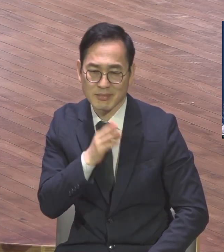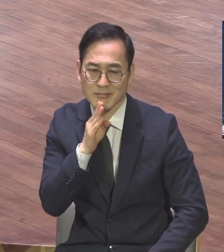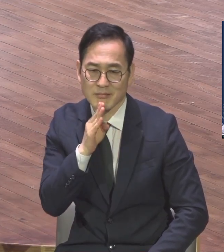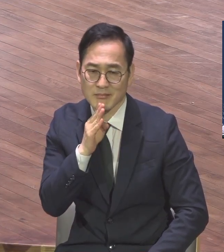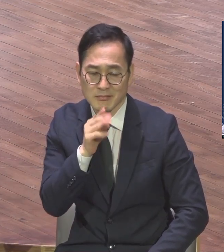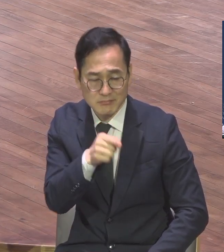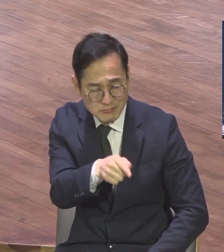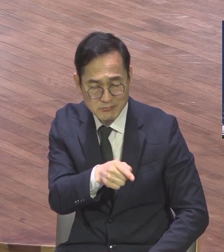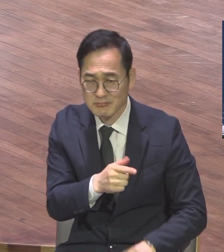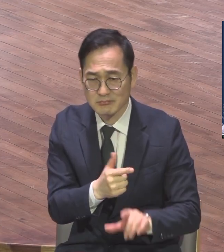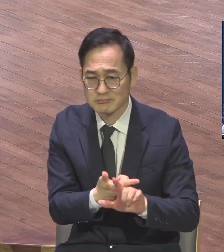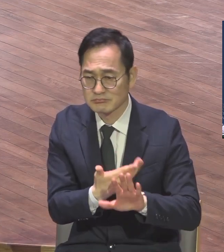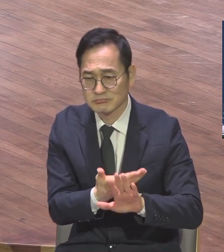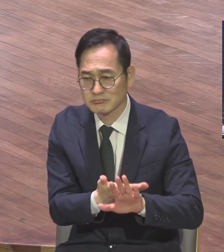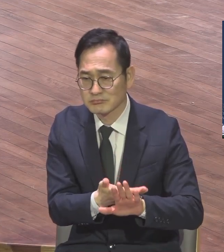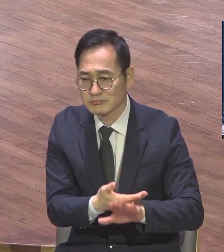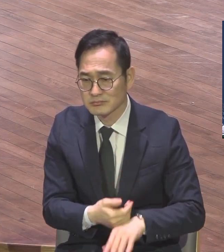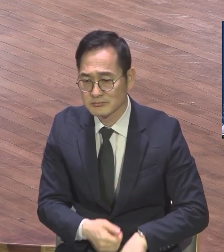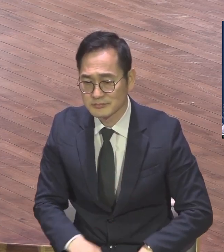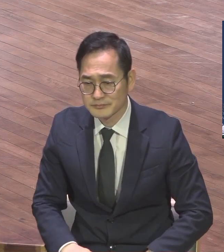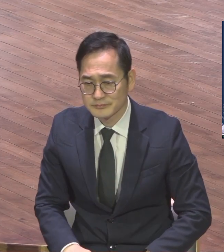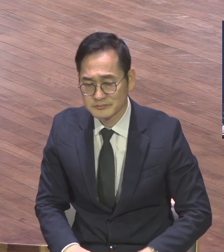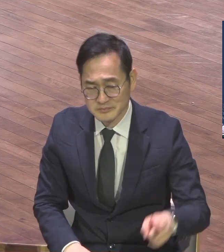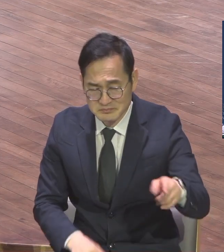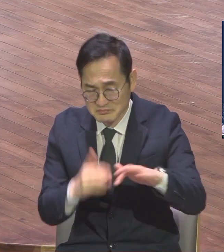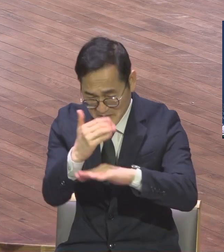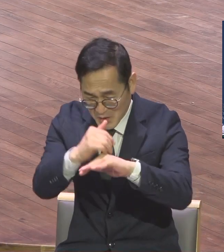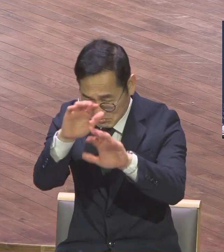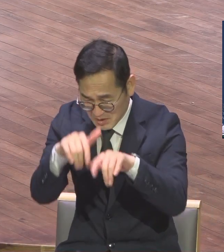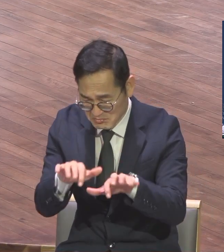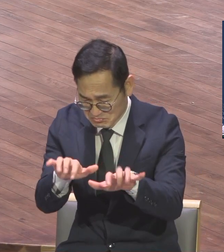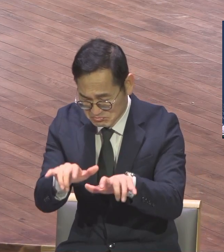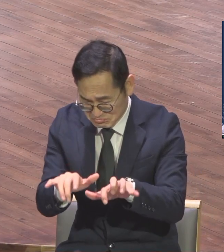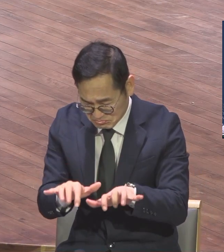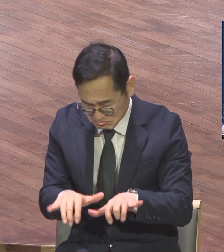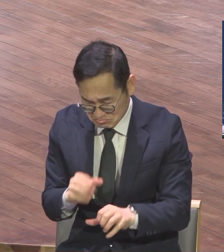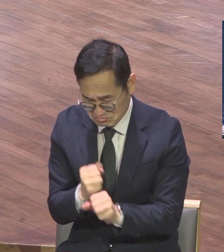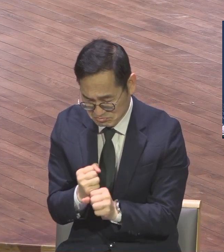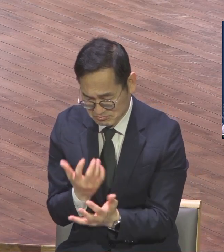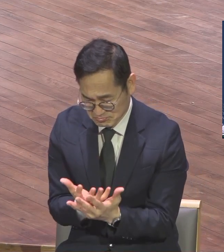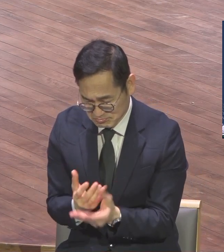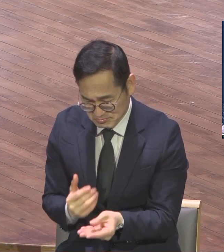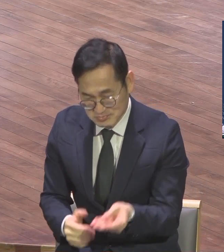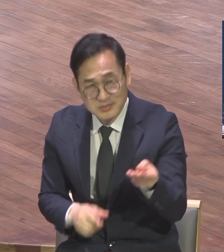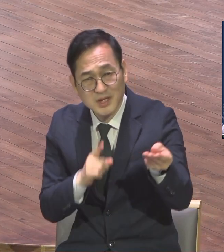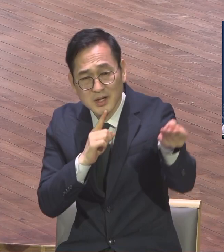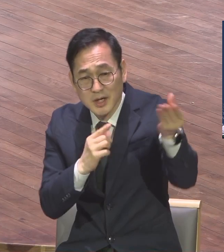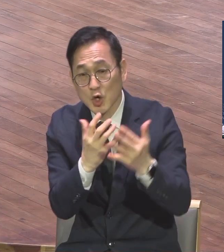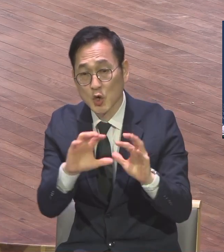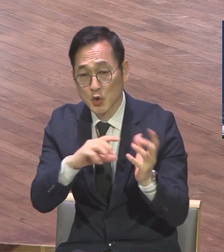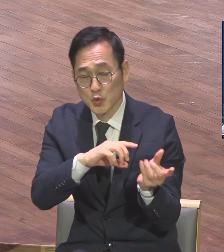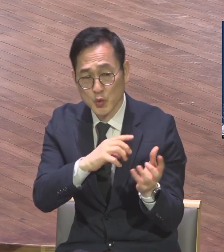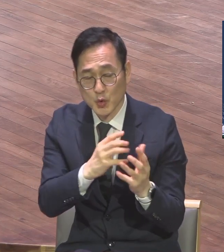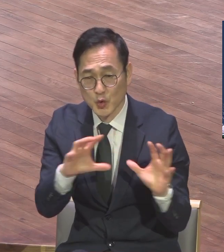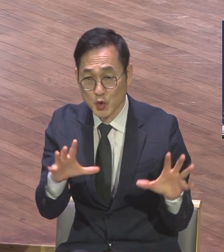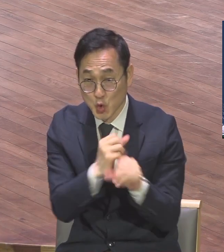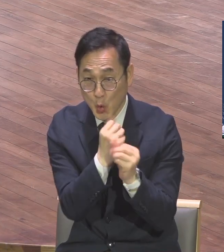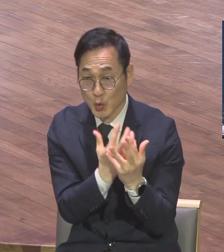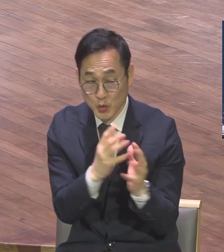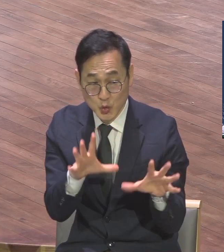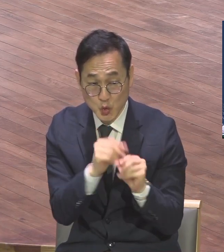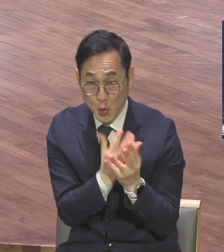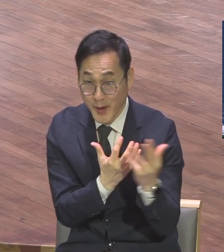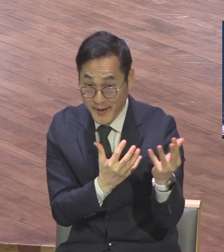그래서 제가 이런 보고서를 총회에 제출했고 총회는 이 보고서를 받고